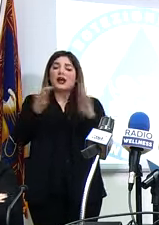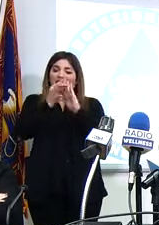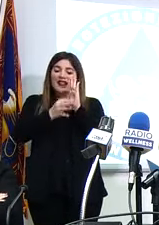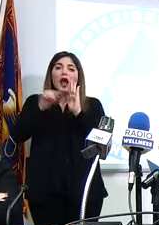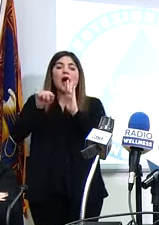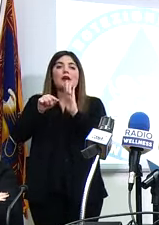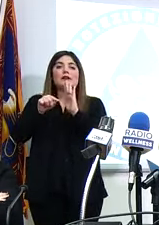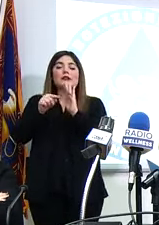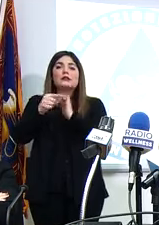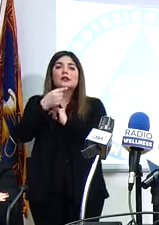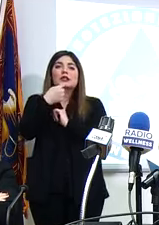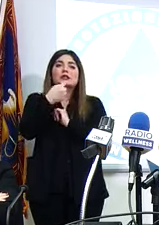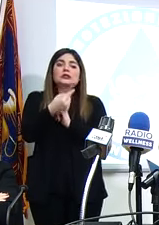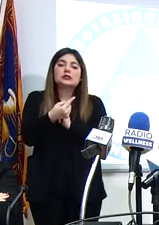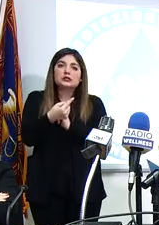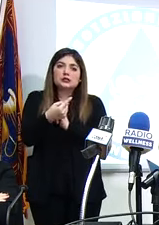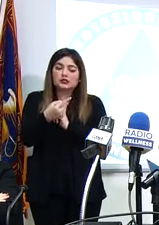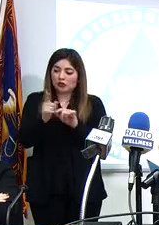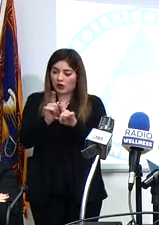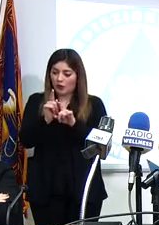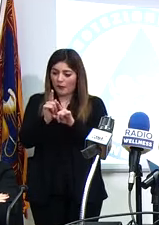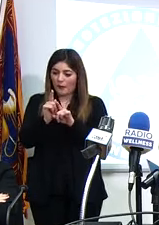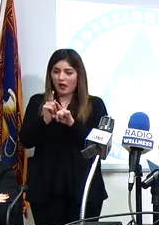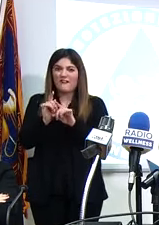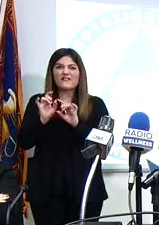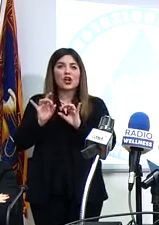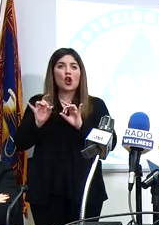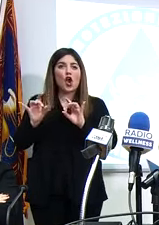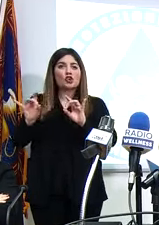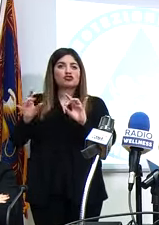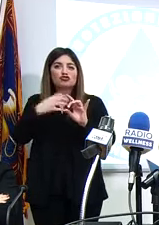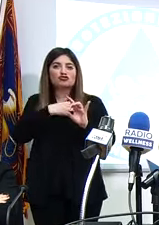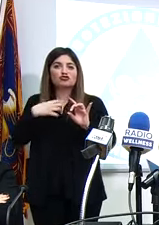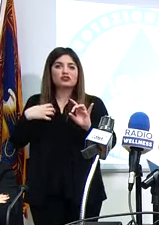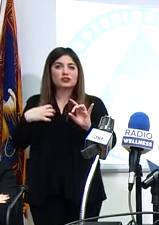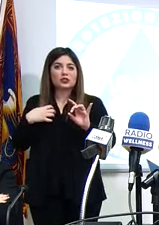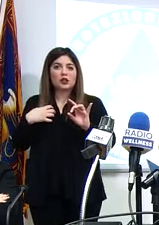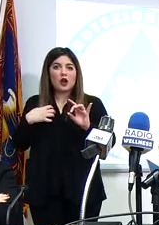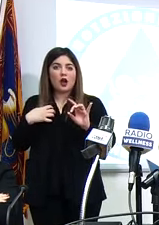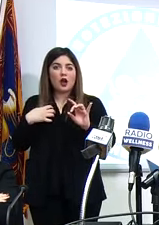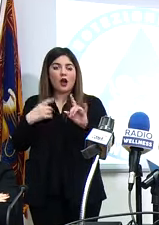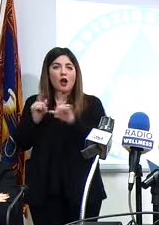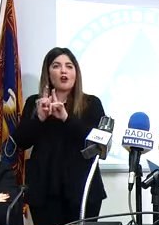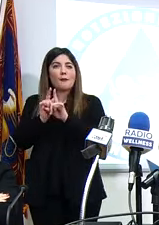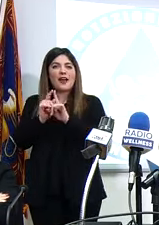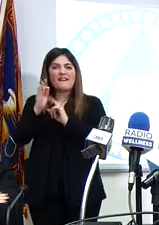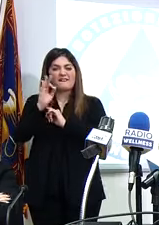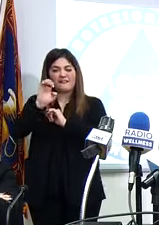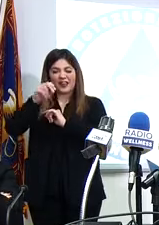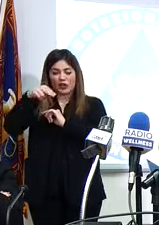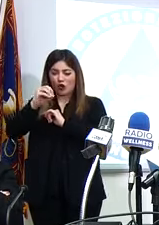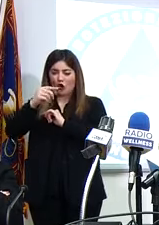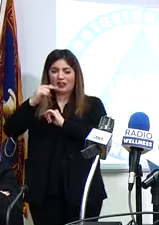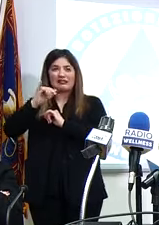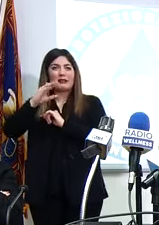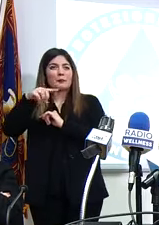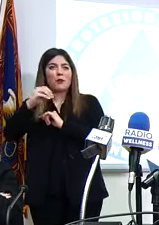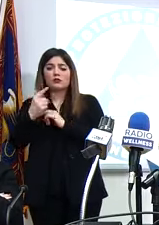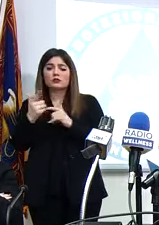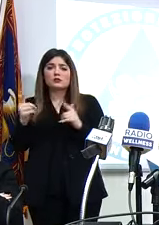non hanno dietro una virologia. Che cosa vuol dire una virologia? Un fenotipo, una biologia. Cioè non si sono